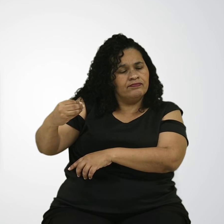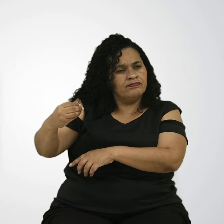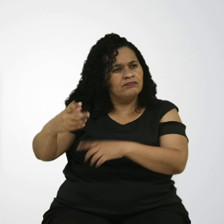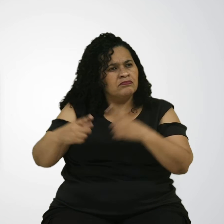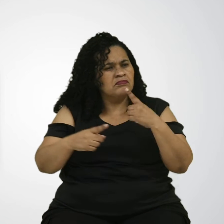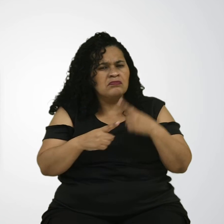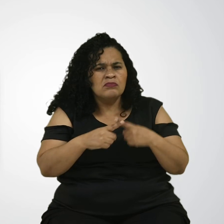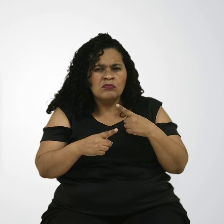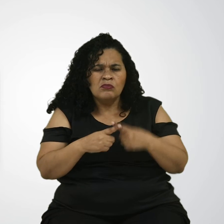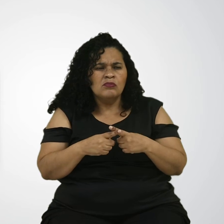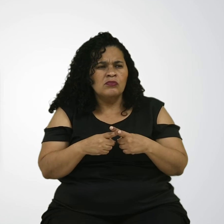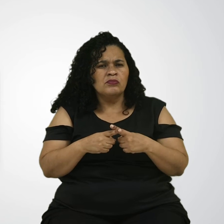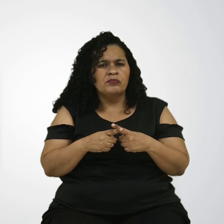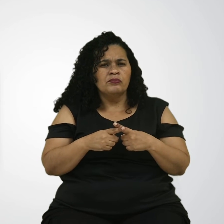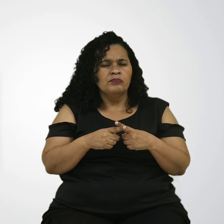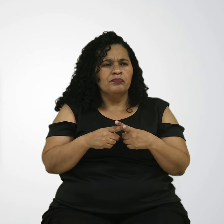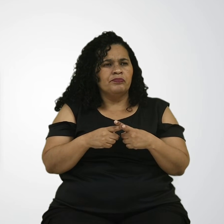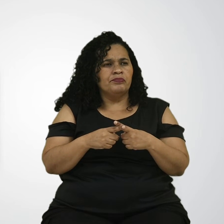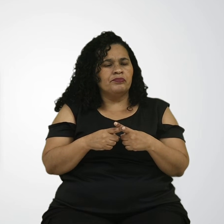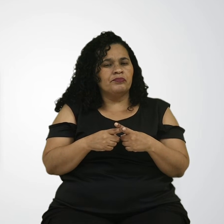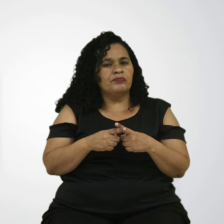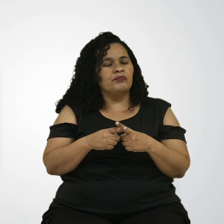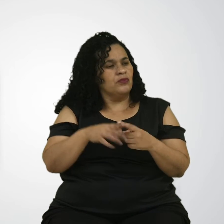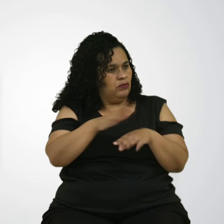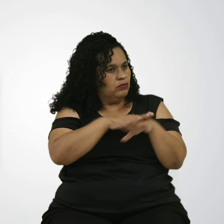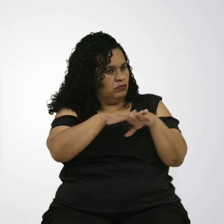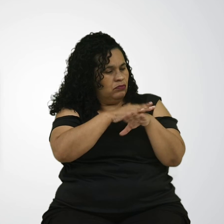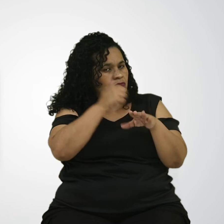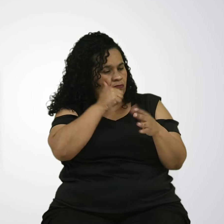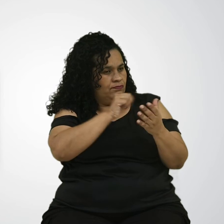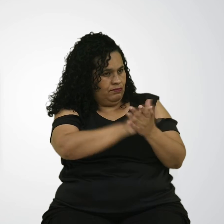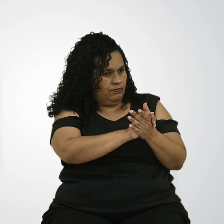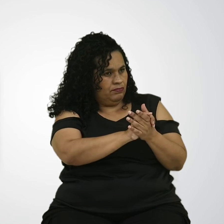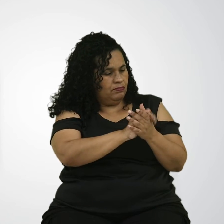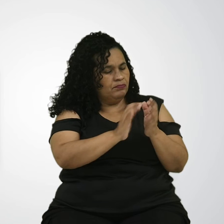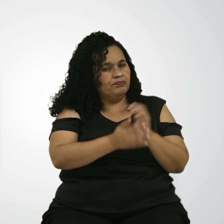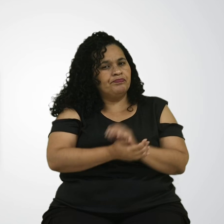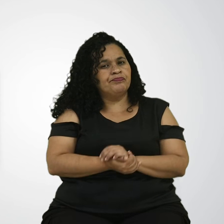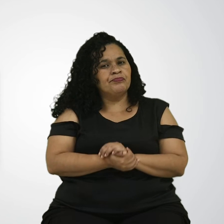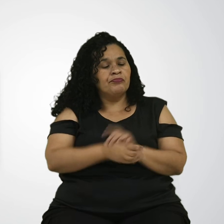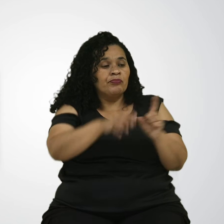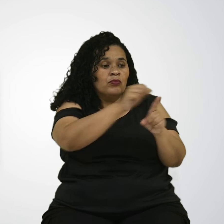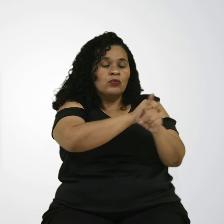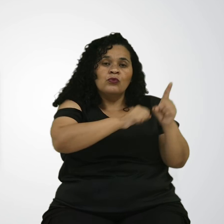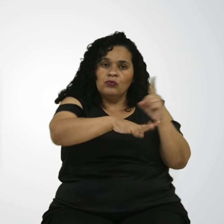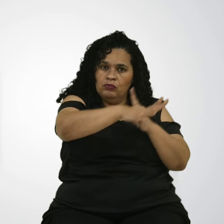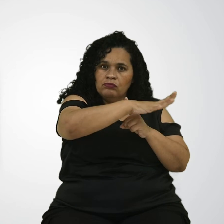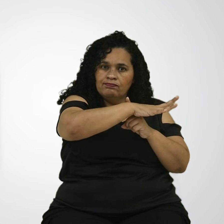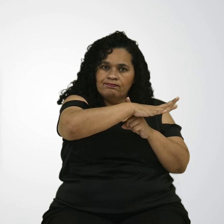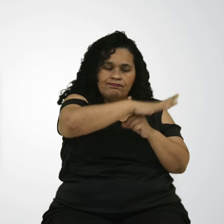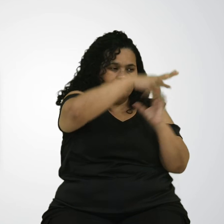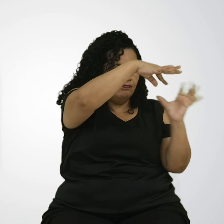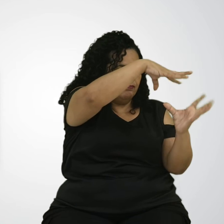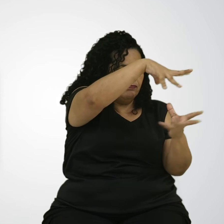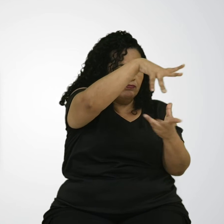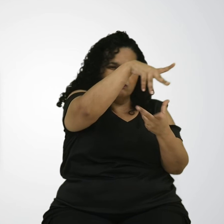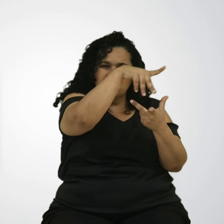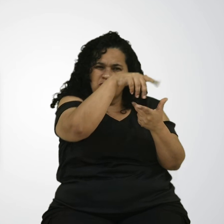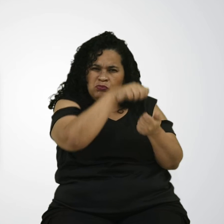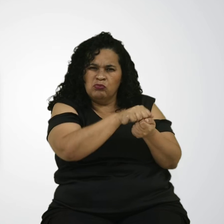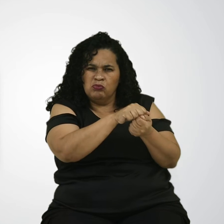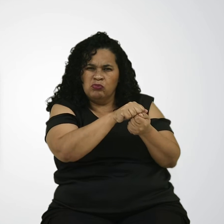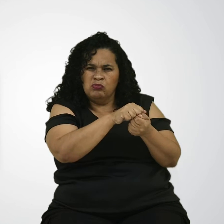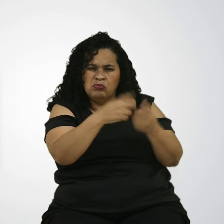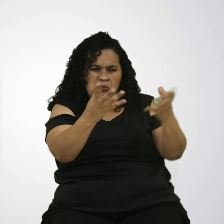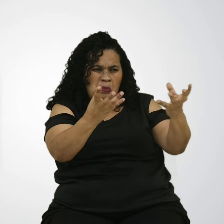assim, eu estava falando com a minha esposa esses dias, nós vivemos uma sociedade, pelo menos essa sociedade midiática,